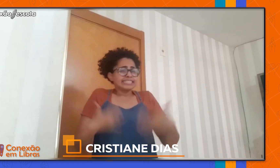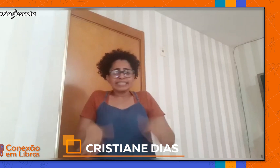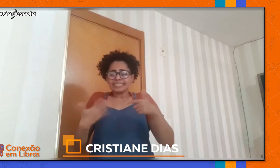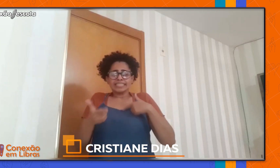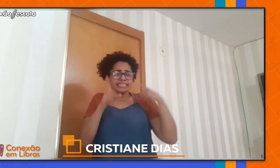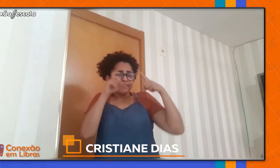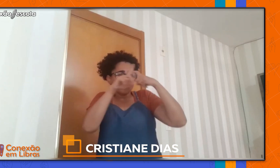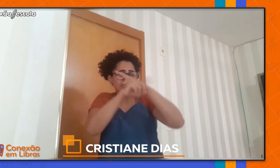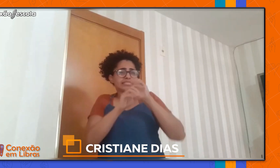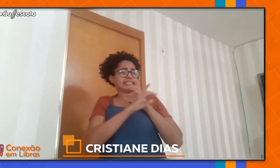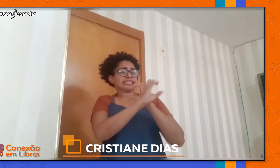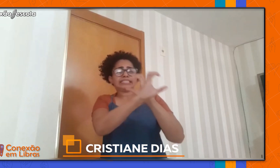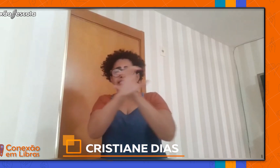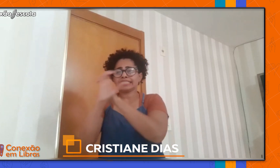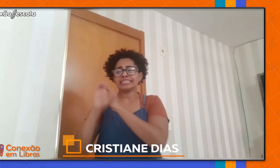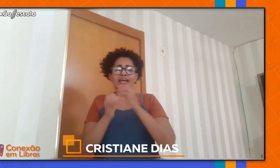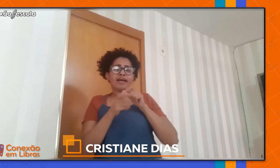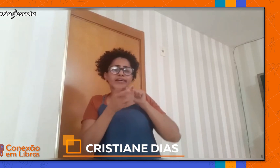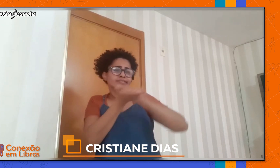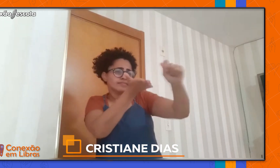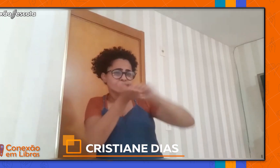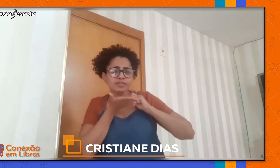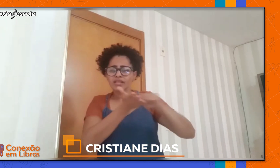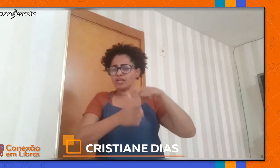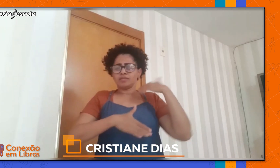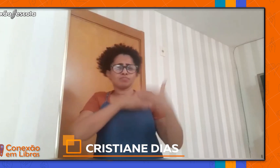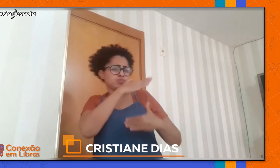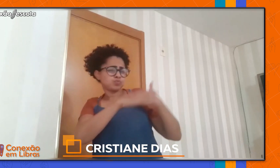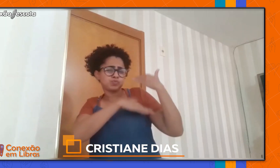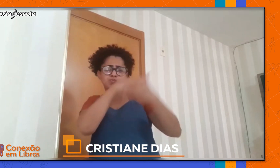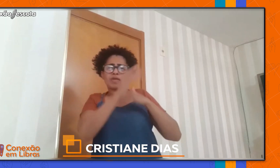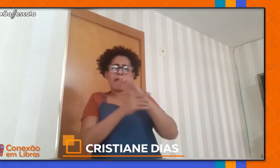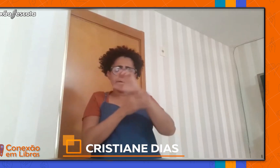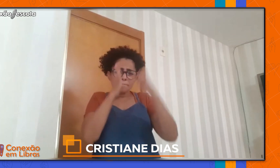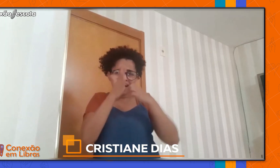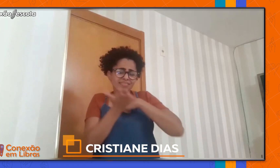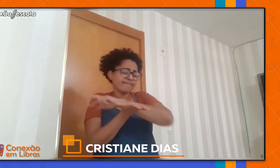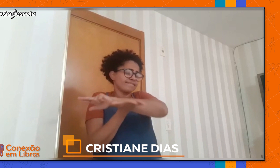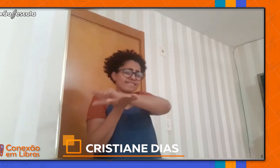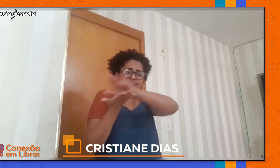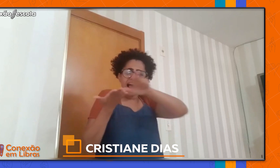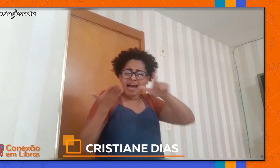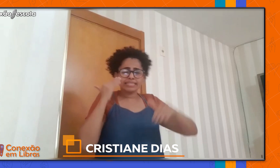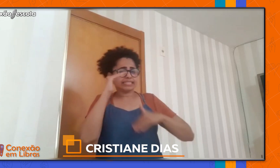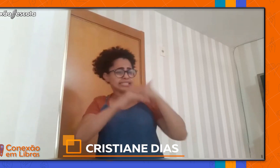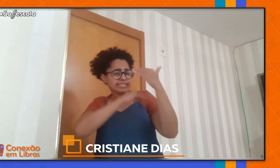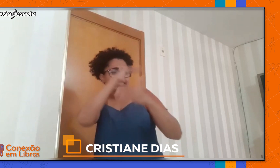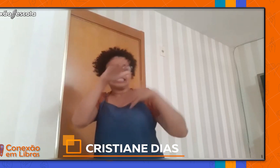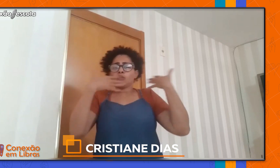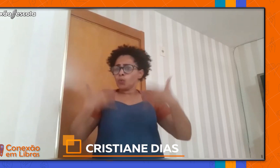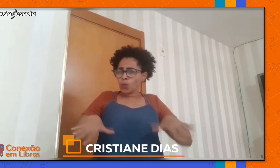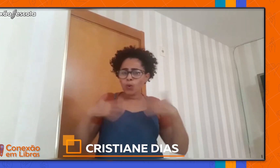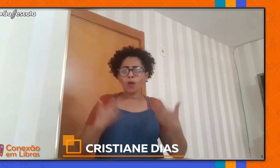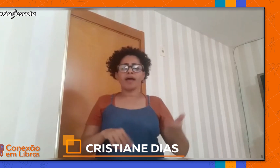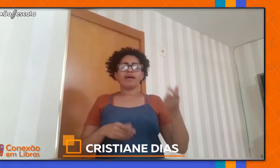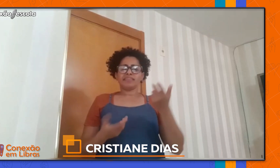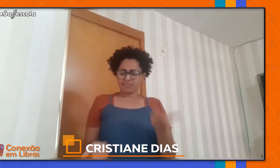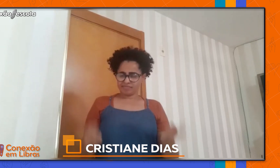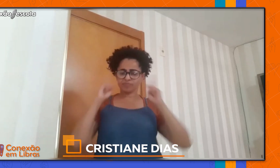não tinha acessibilidade nenhuma, a dificuldade de comunicar era muito grande, a gente só se falava por escrito e em papel. E em várias empresas que eu trabalhei